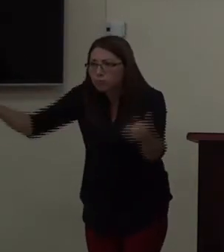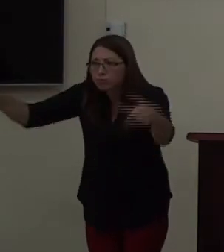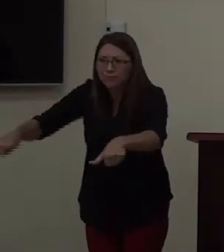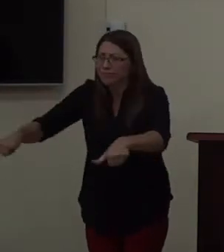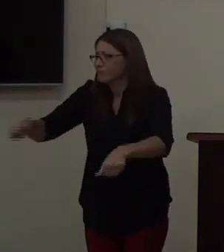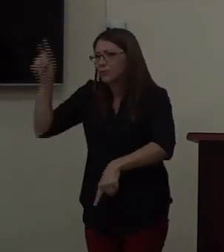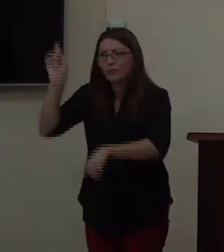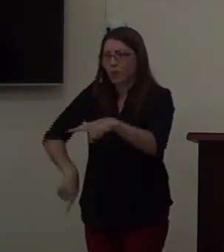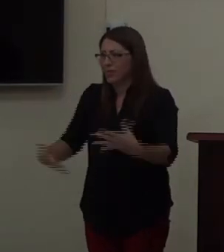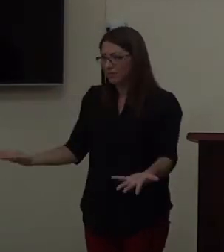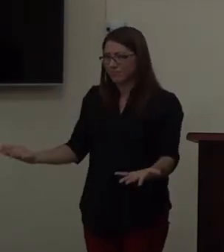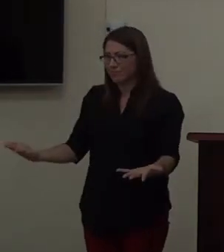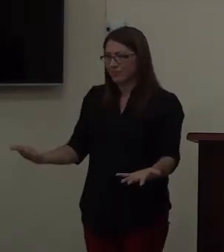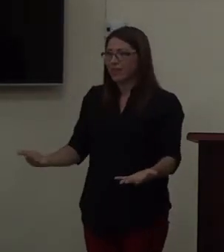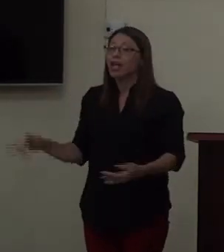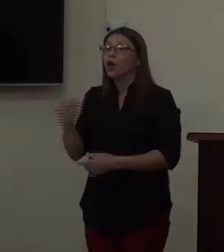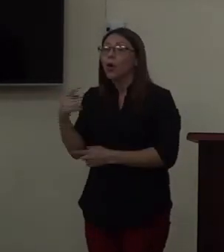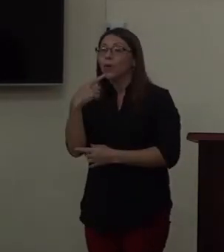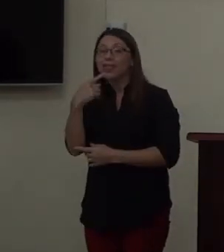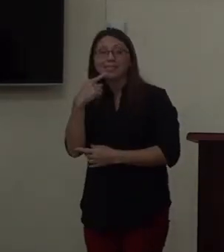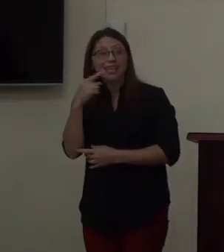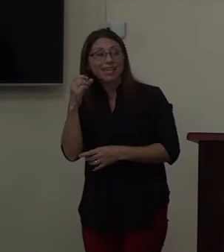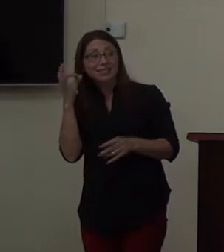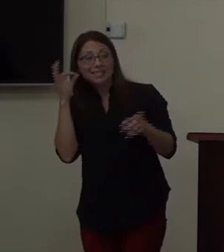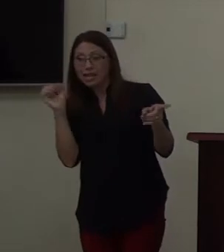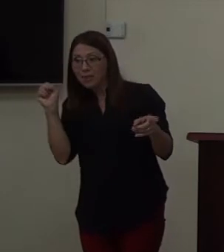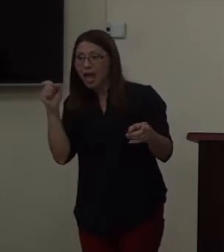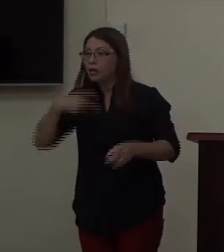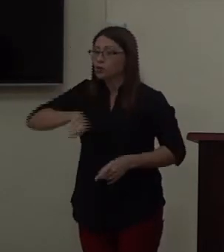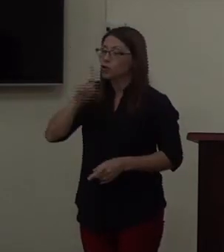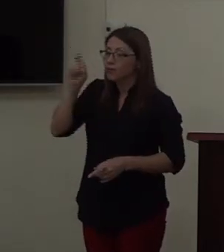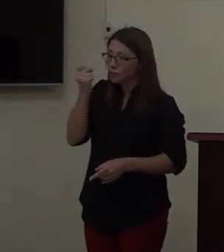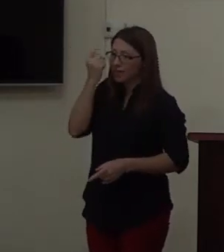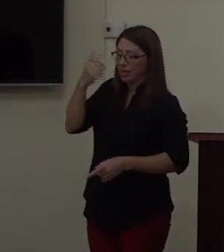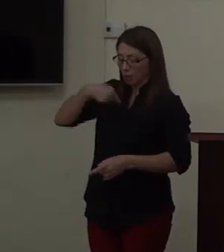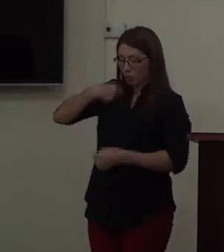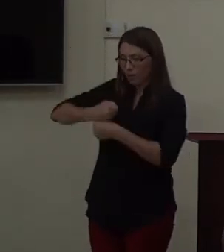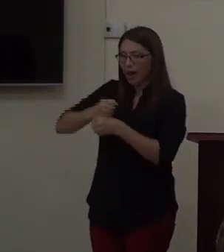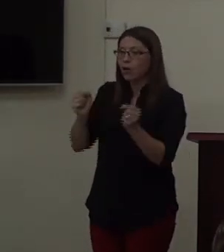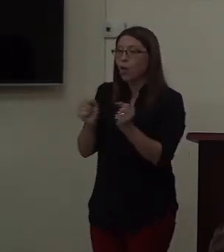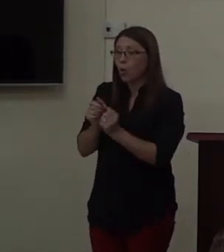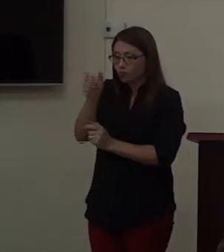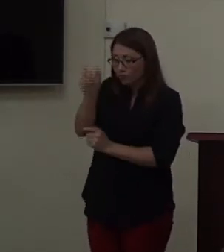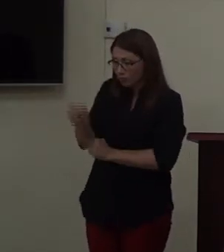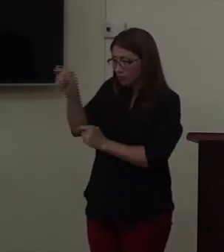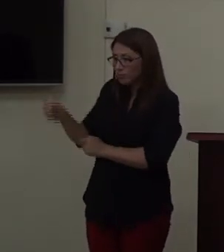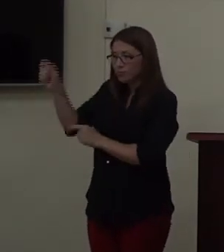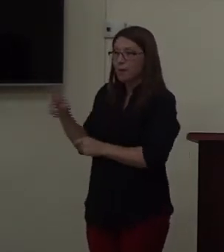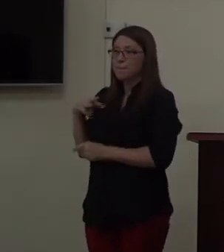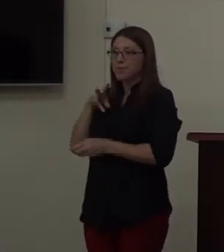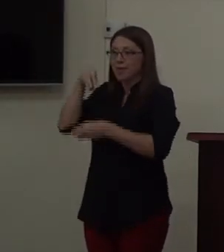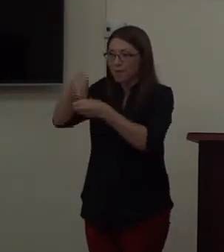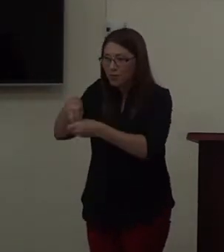Y además, como decía Silvia, además de tener claro que uno estaba con miembros de las comunidades, es siempre estar muy pendiente de